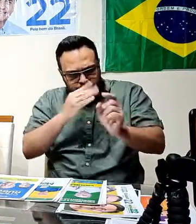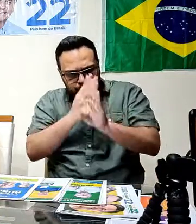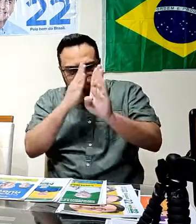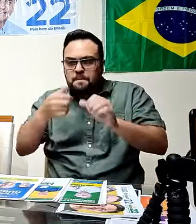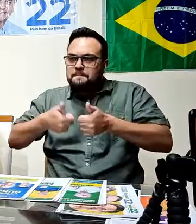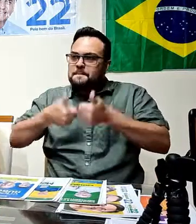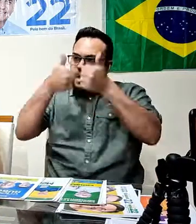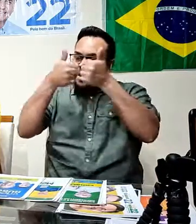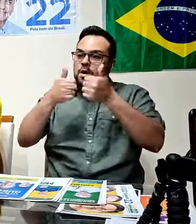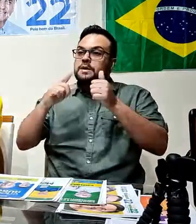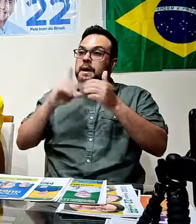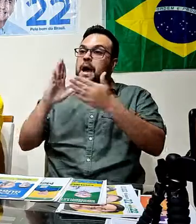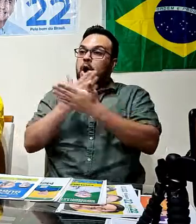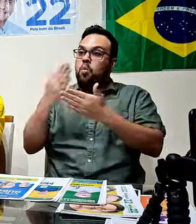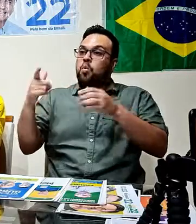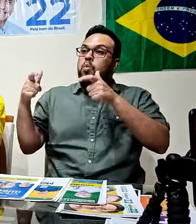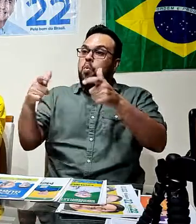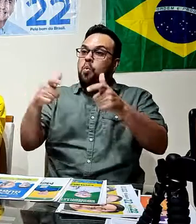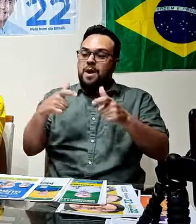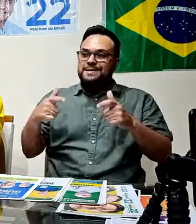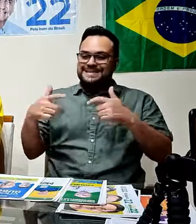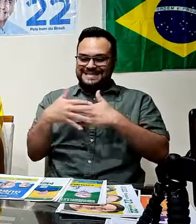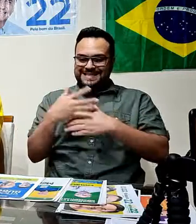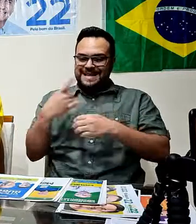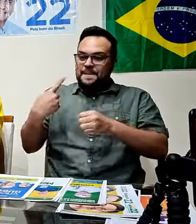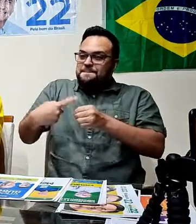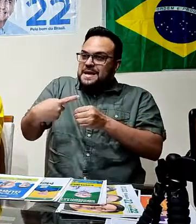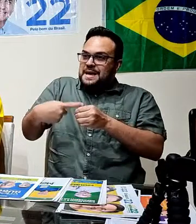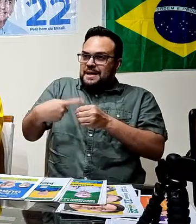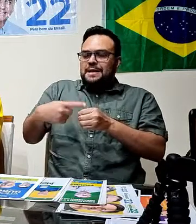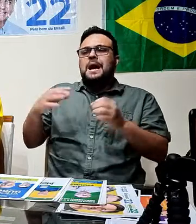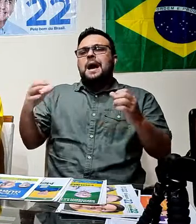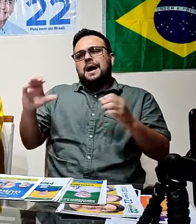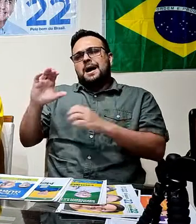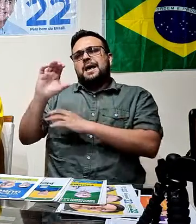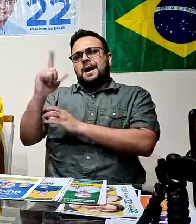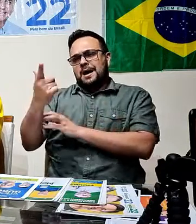E até em cidade pequena, é impressionante. Lógico que vê gente da redondeza, mas